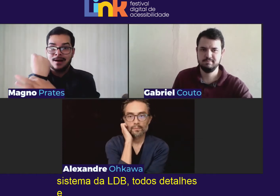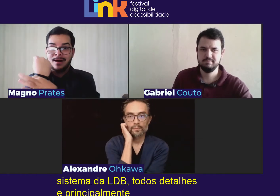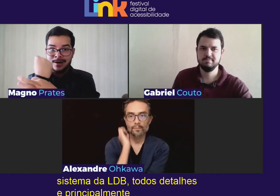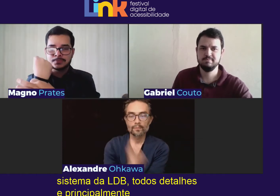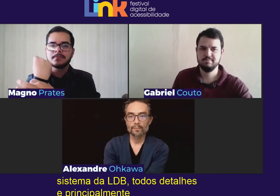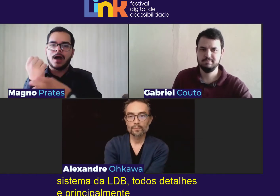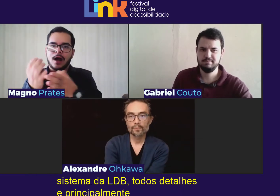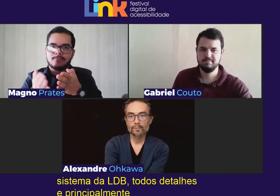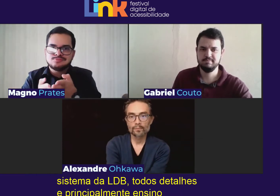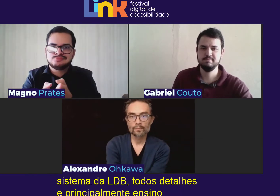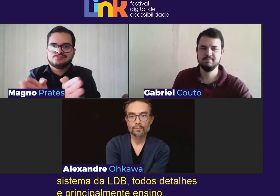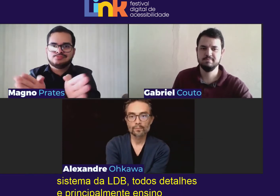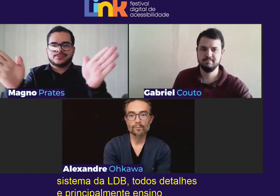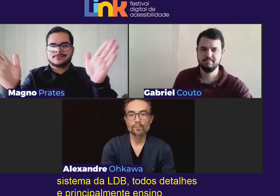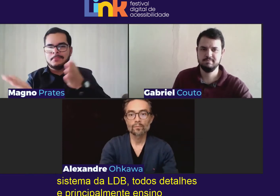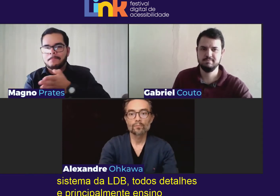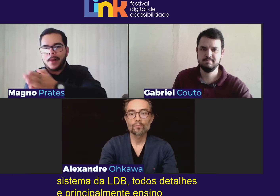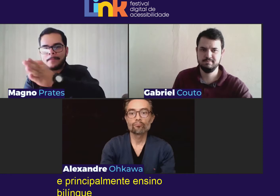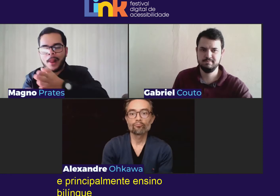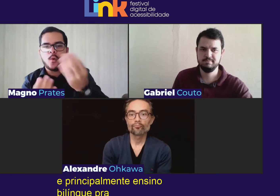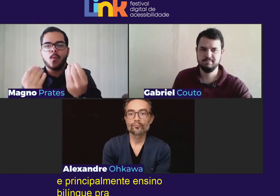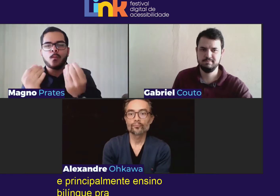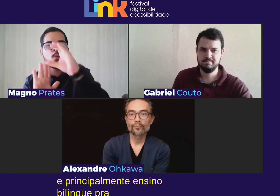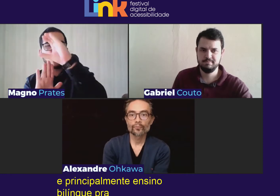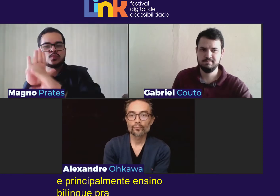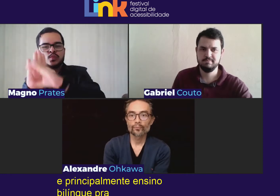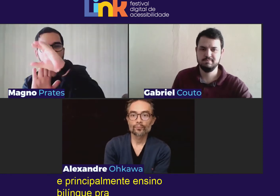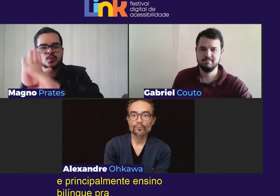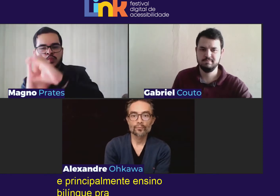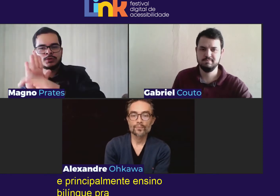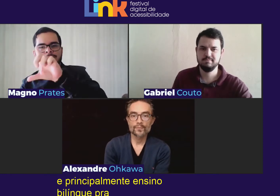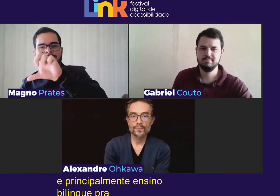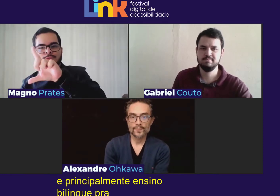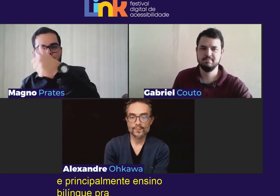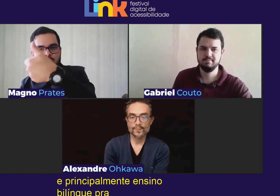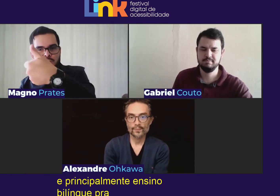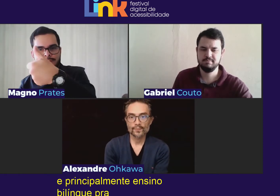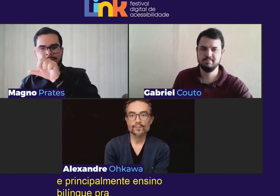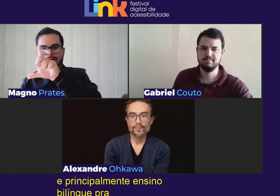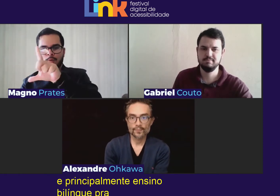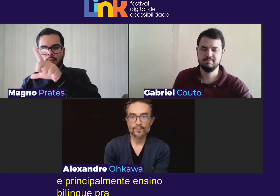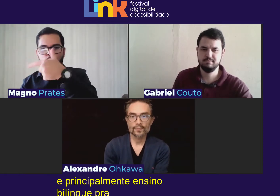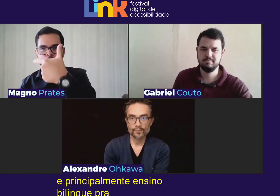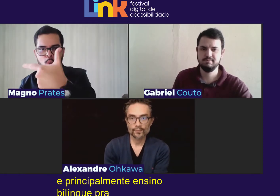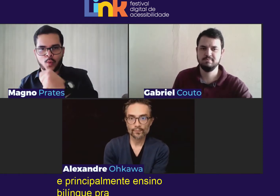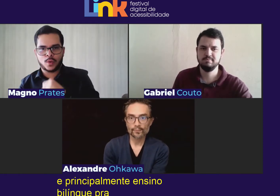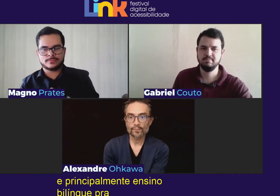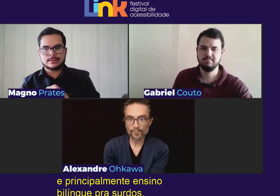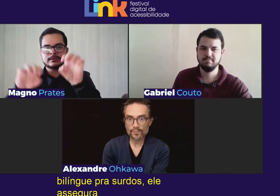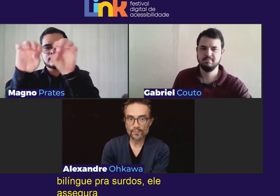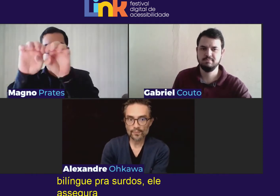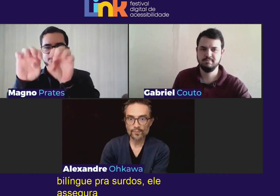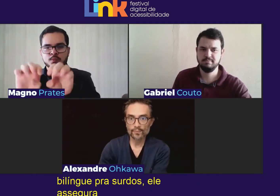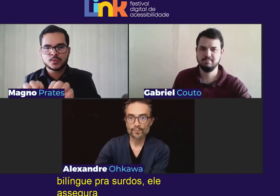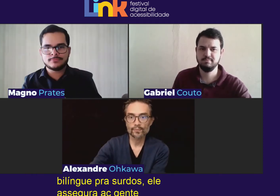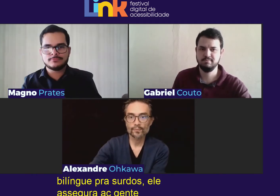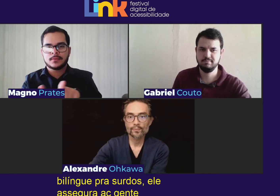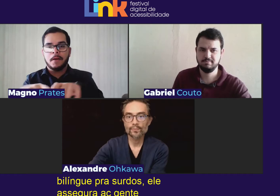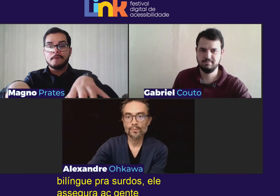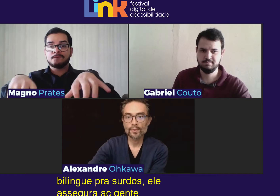ele assegura que a gente tenha acesso e entenda que a gente vai ter a L1 enquanto